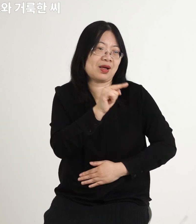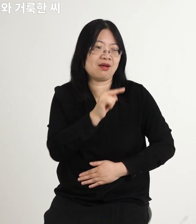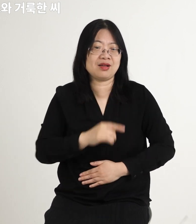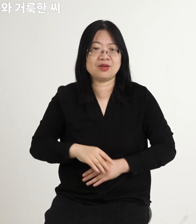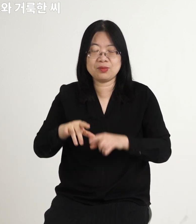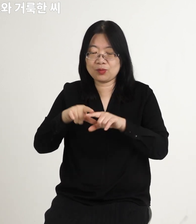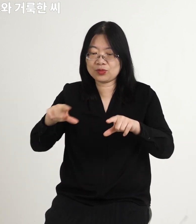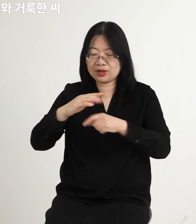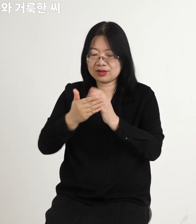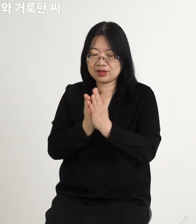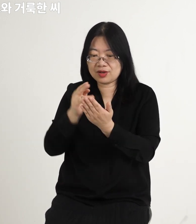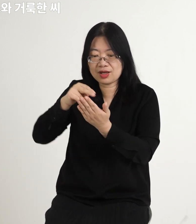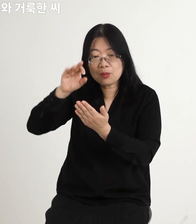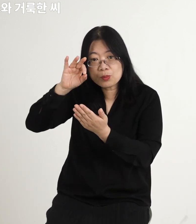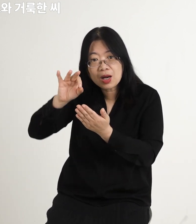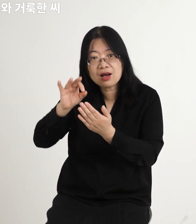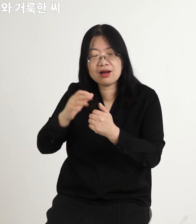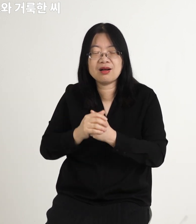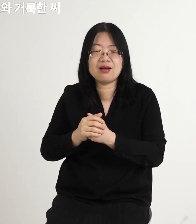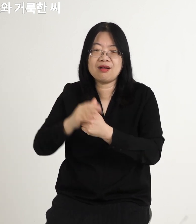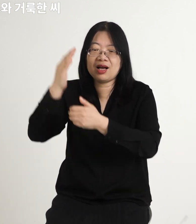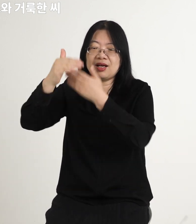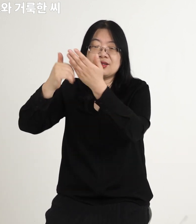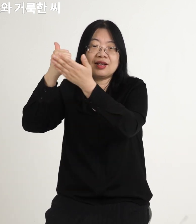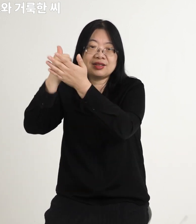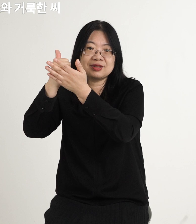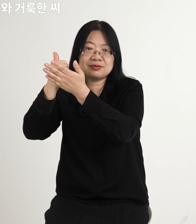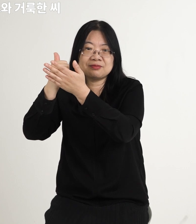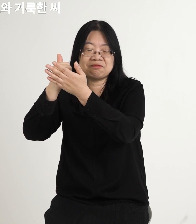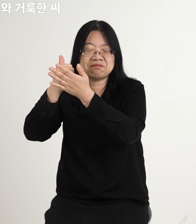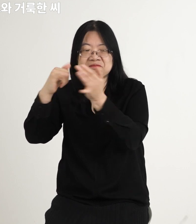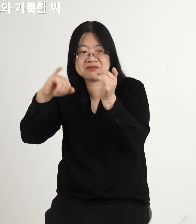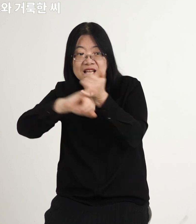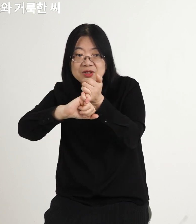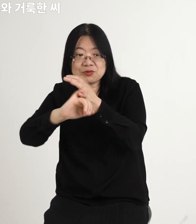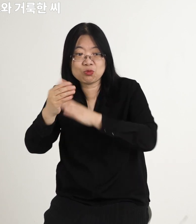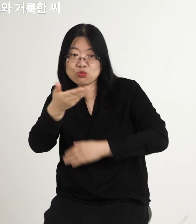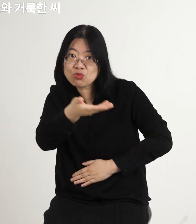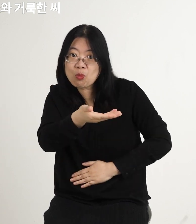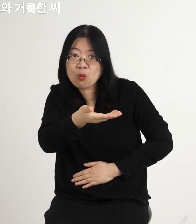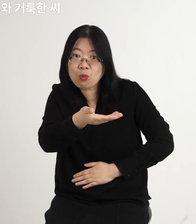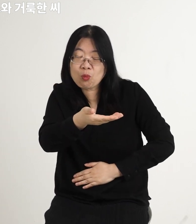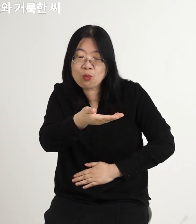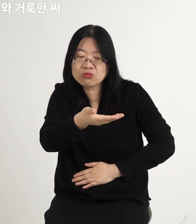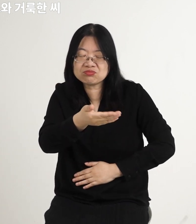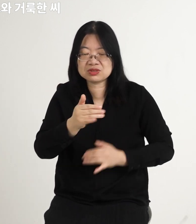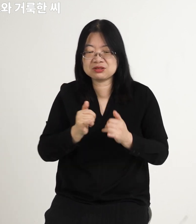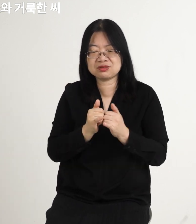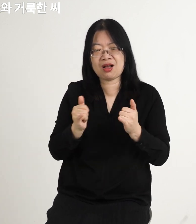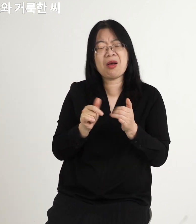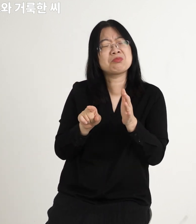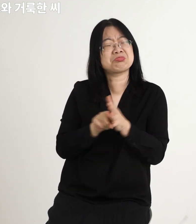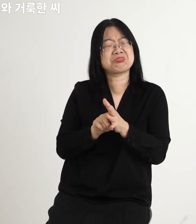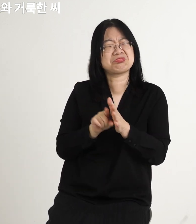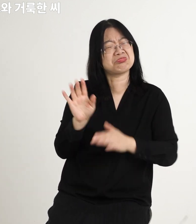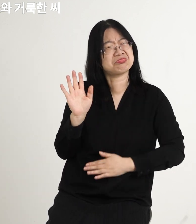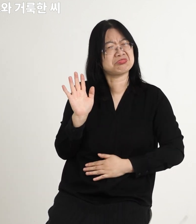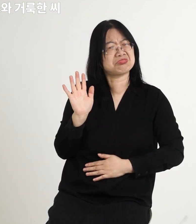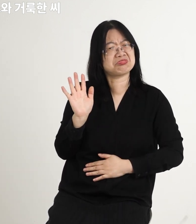성경에서는 일반적으로 하나님이 뭘 하겠다고 약속을 하셨는데 인간이 잘 안